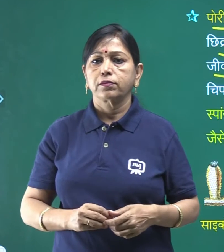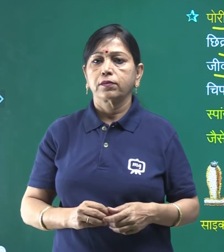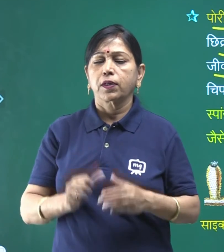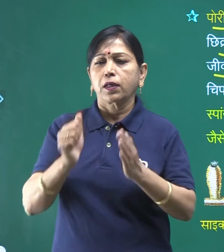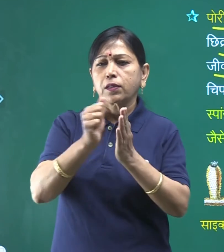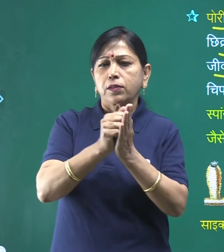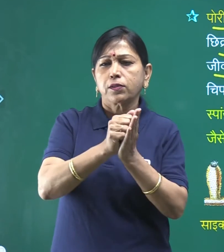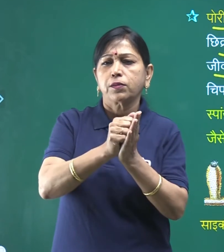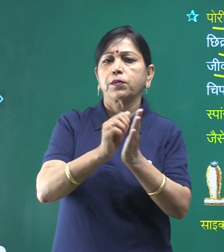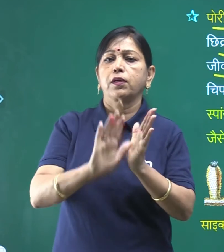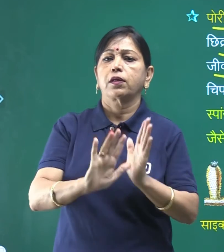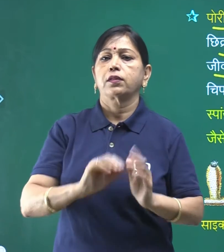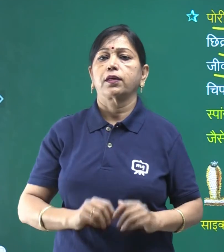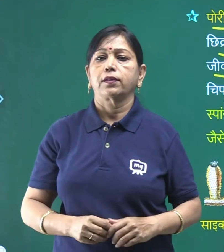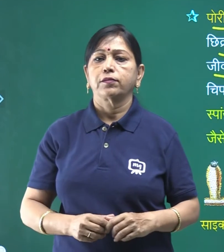चिपके रहते हैं।